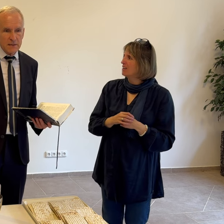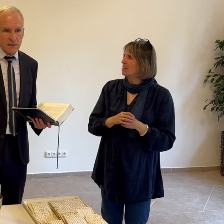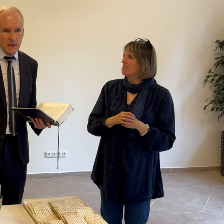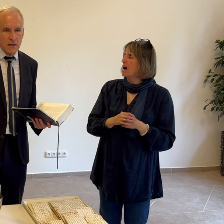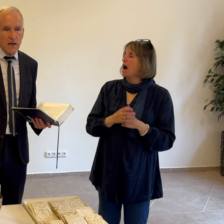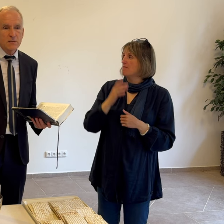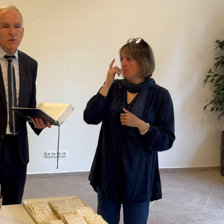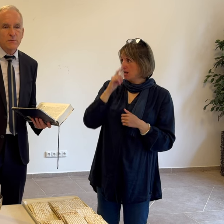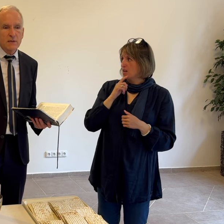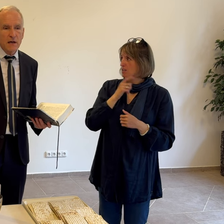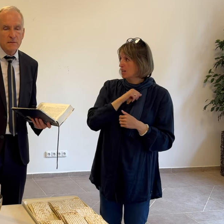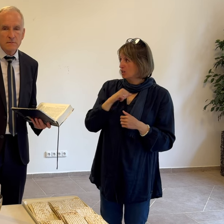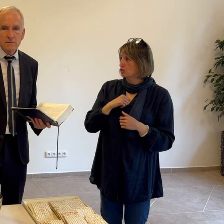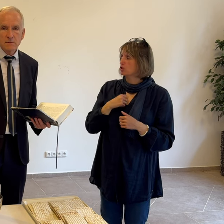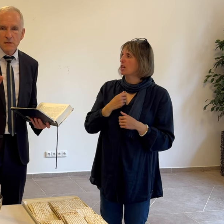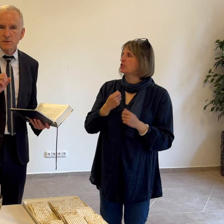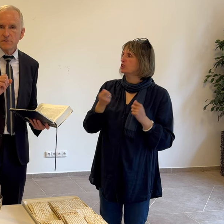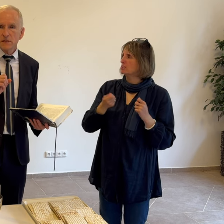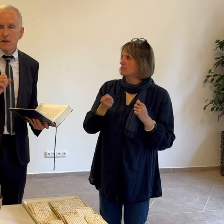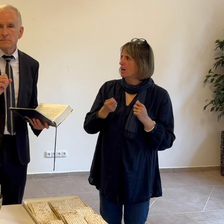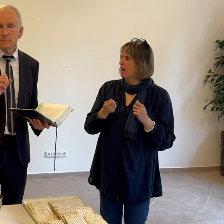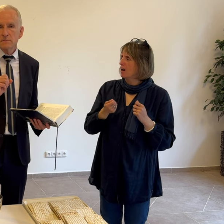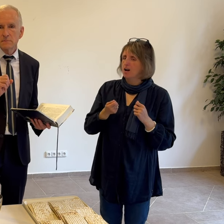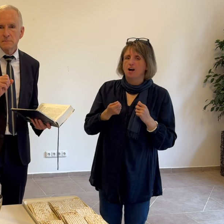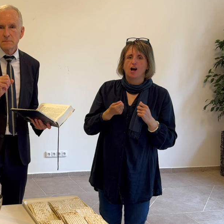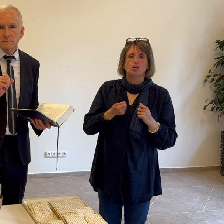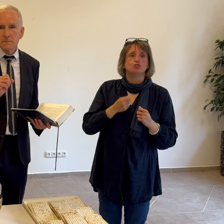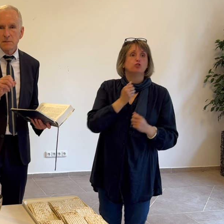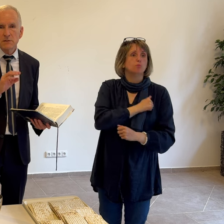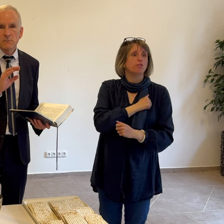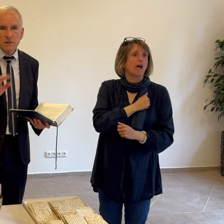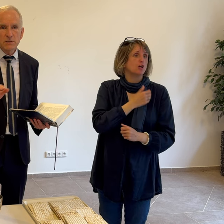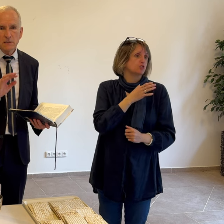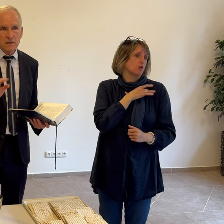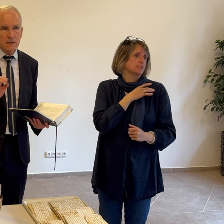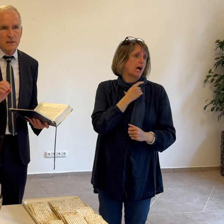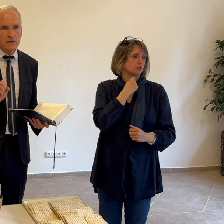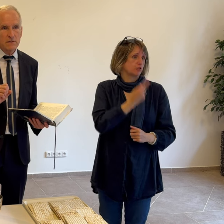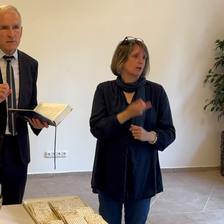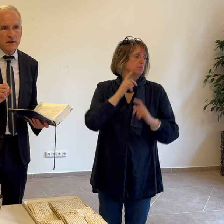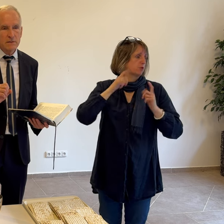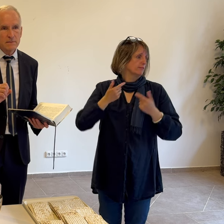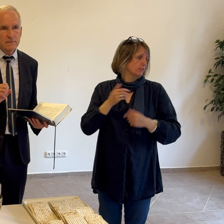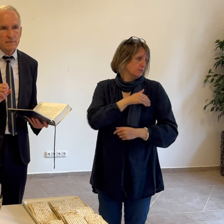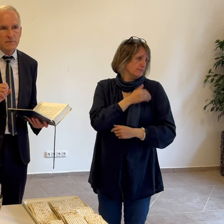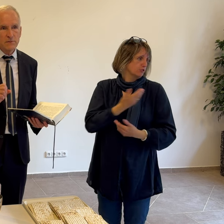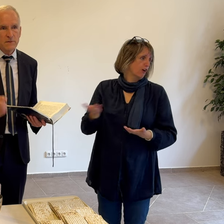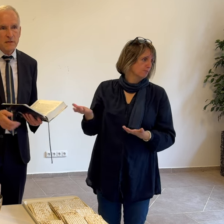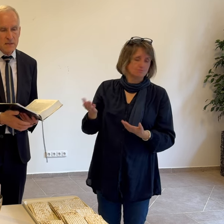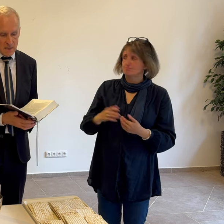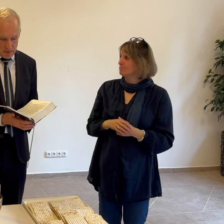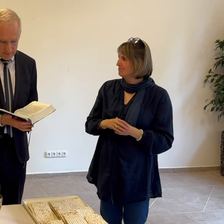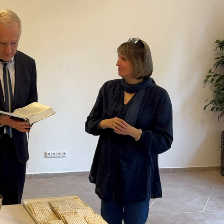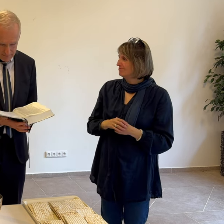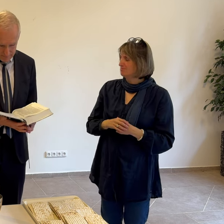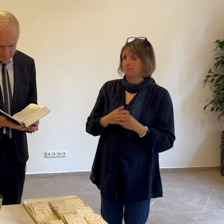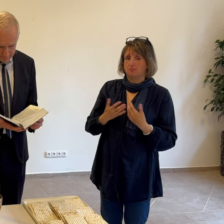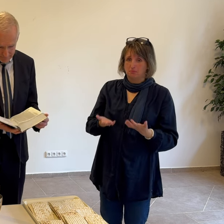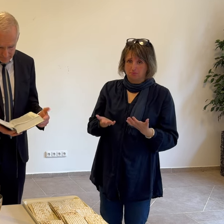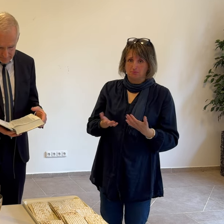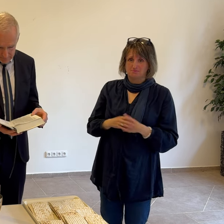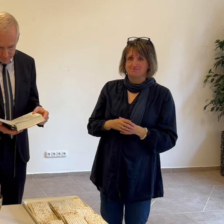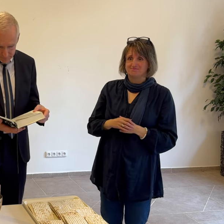křesťan ské a sobota ta židovská on na to mlčel neřekl na to slova v tu